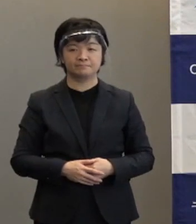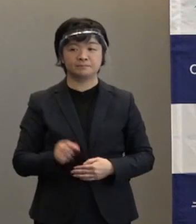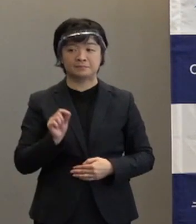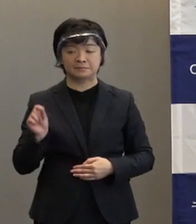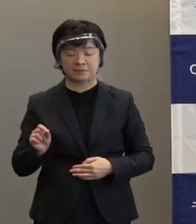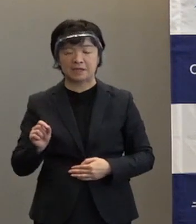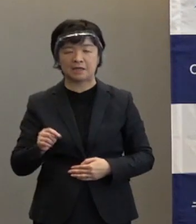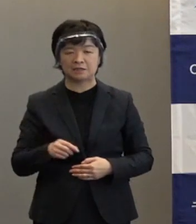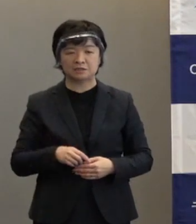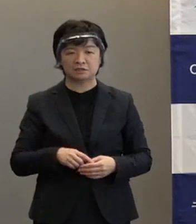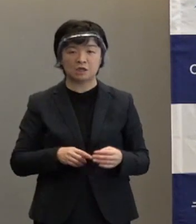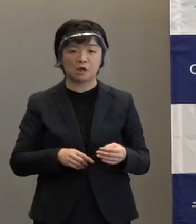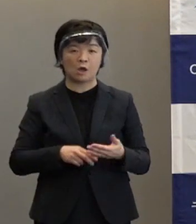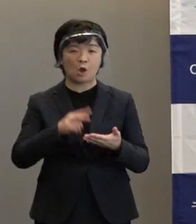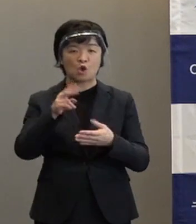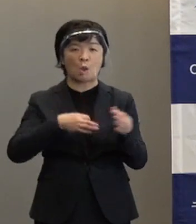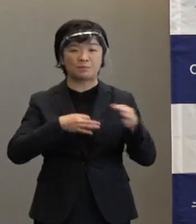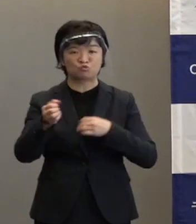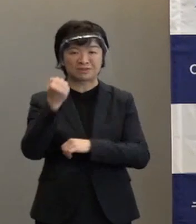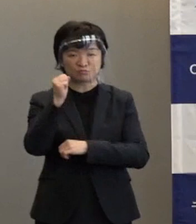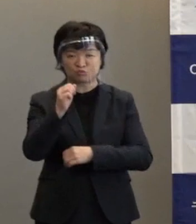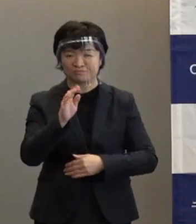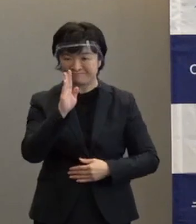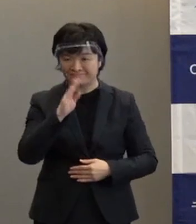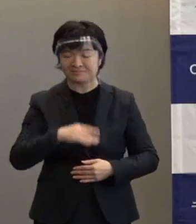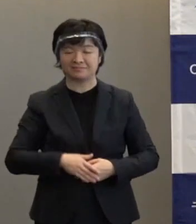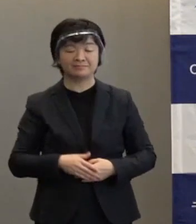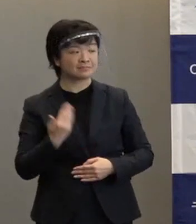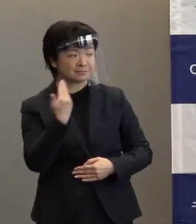ています。 同じく幹事社、読売新聞さん、お願いします。